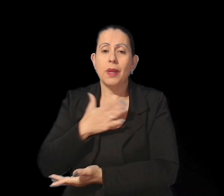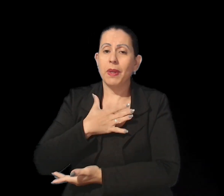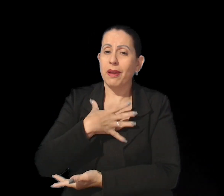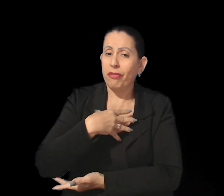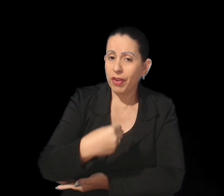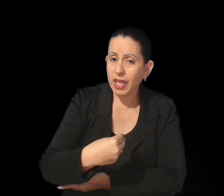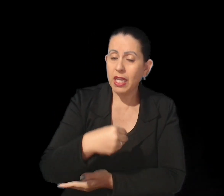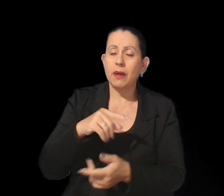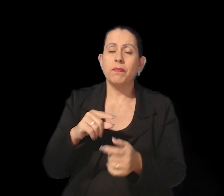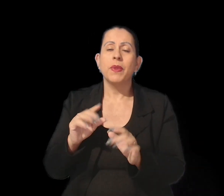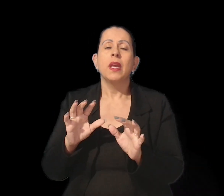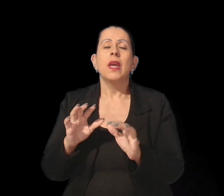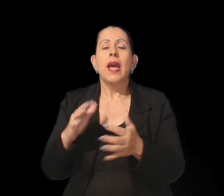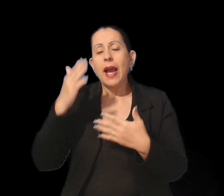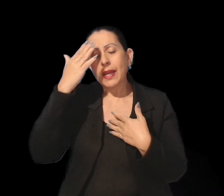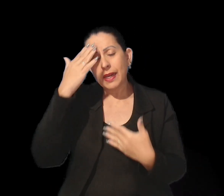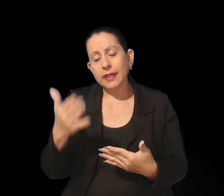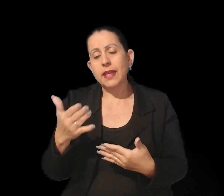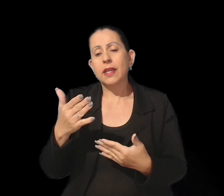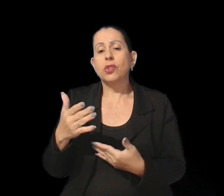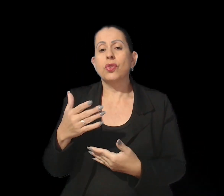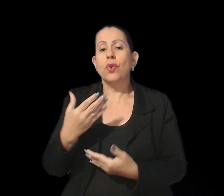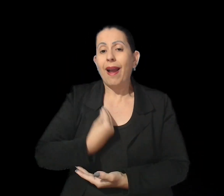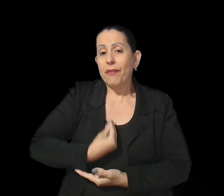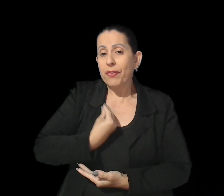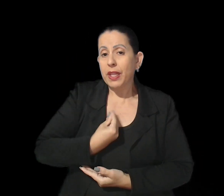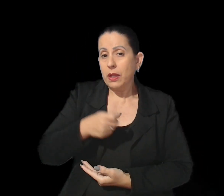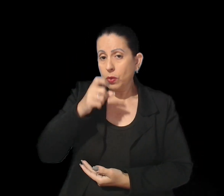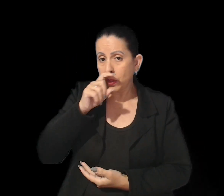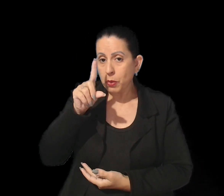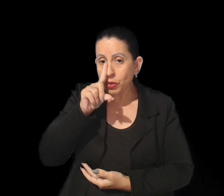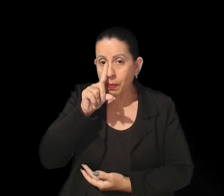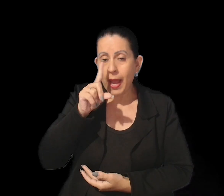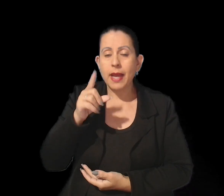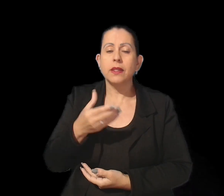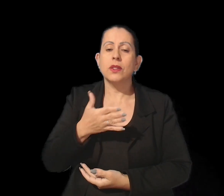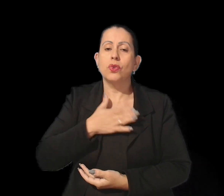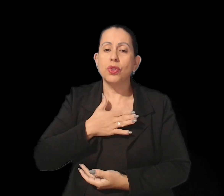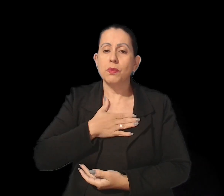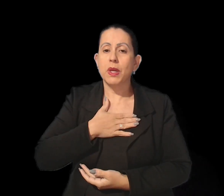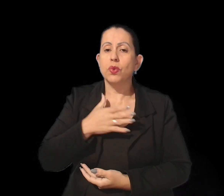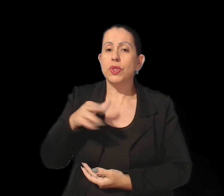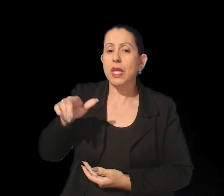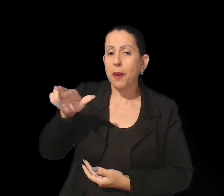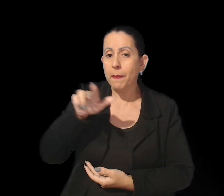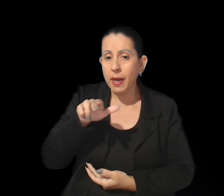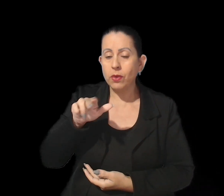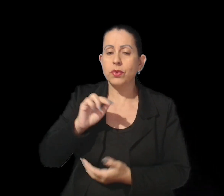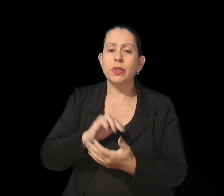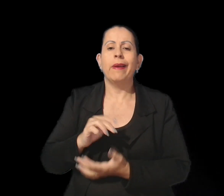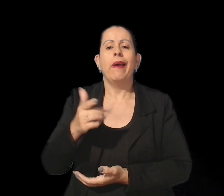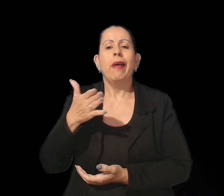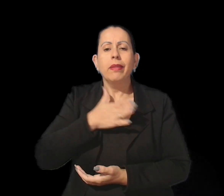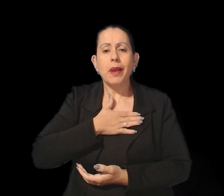minha filha. Agradeço a vida dos meus pais, dos meus irmãos, da